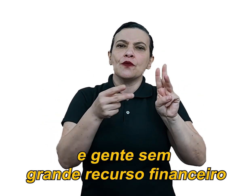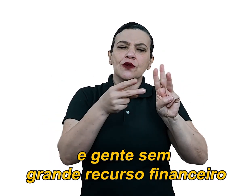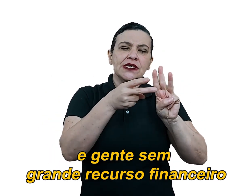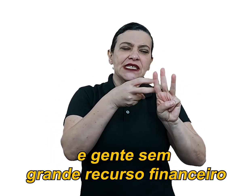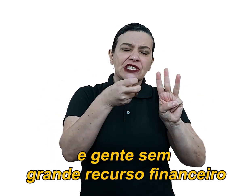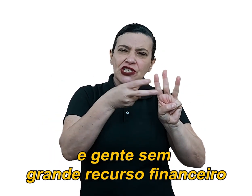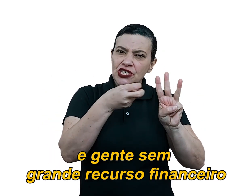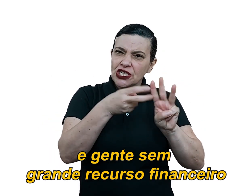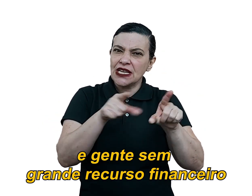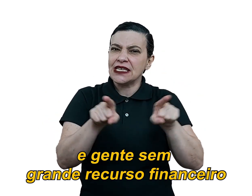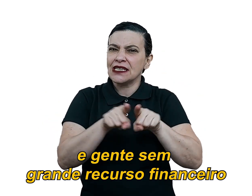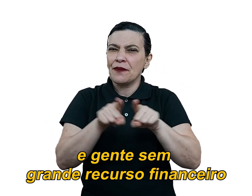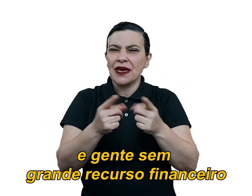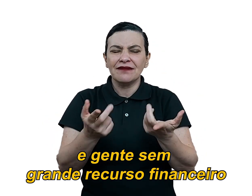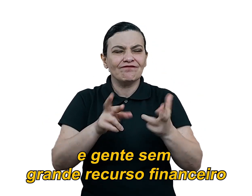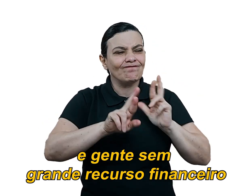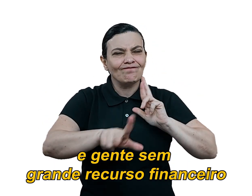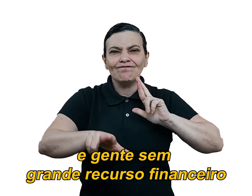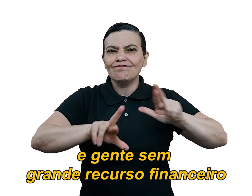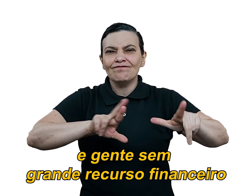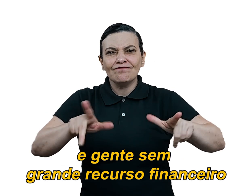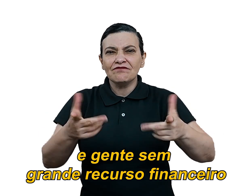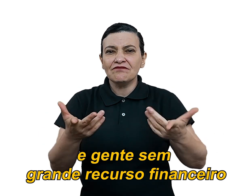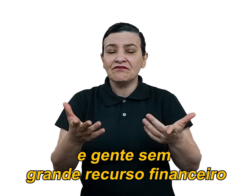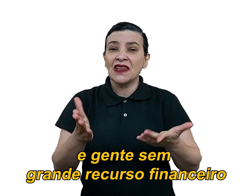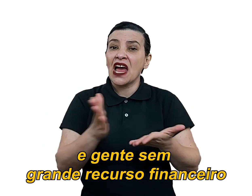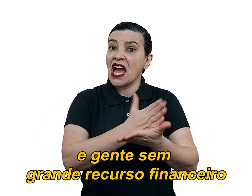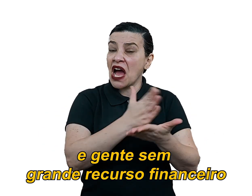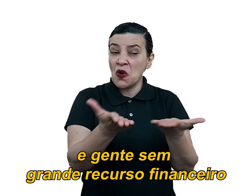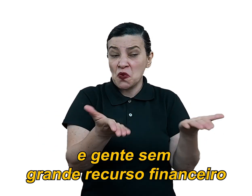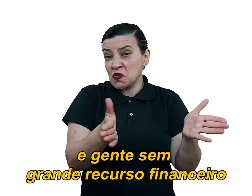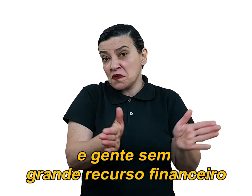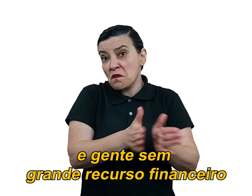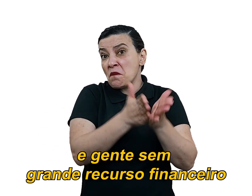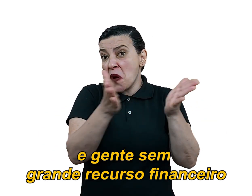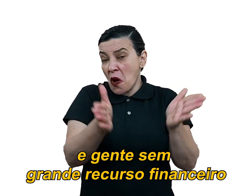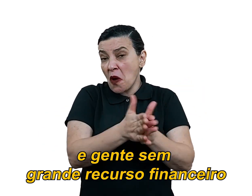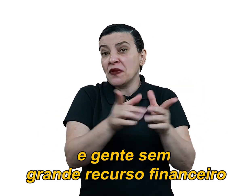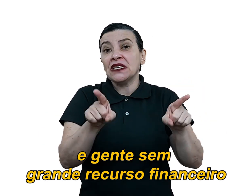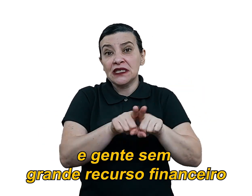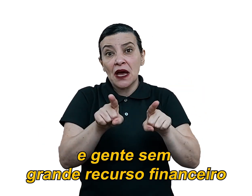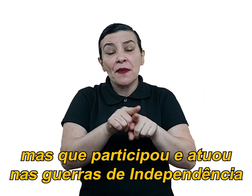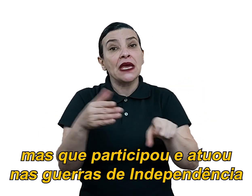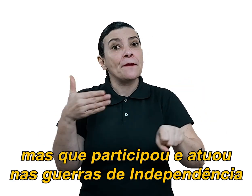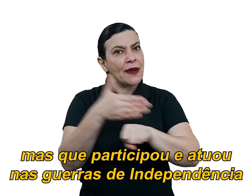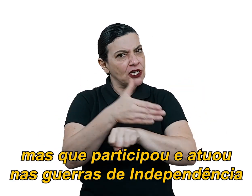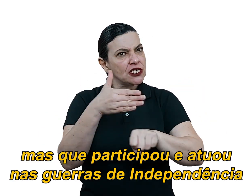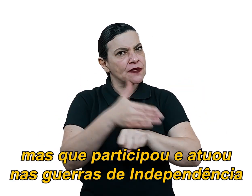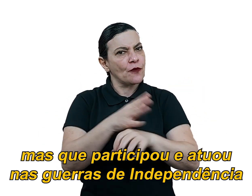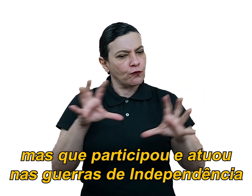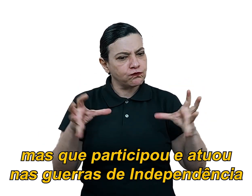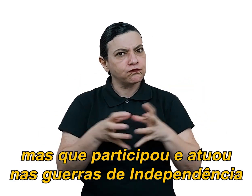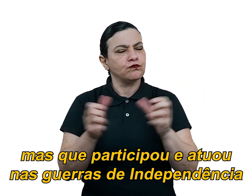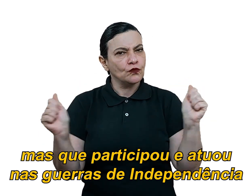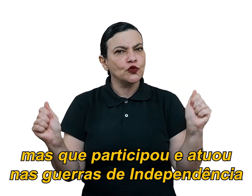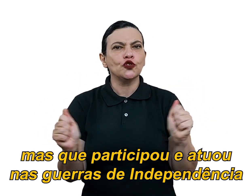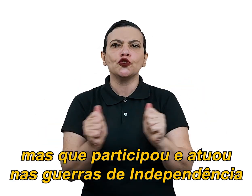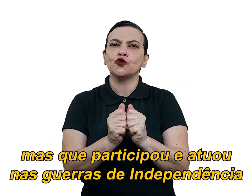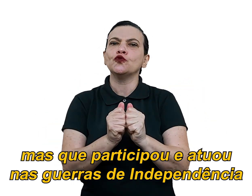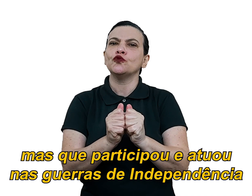indígenas e gente sem grande recurso financeiro, mas que participou